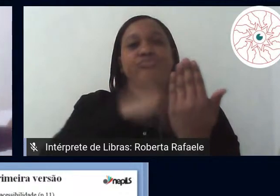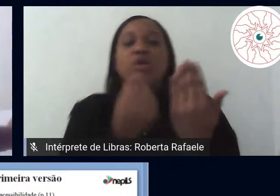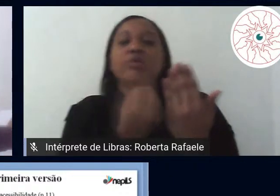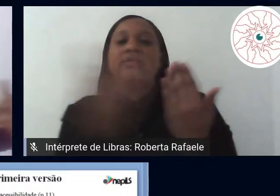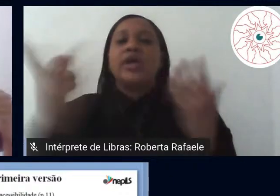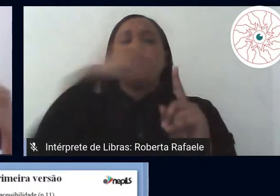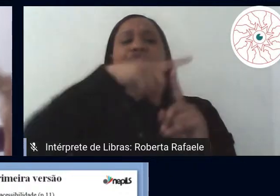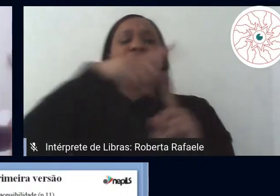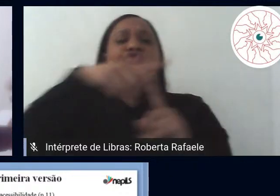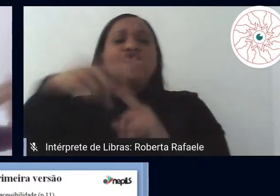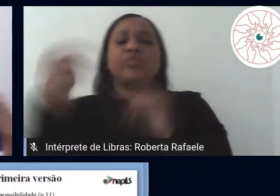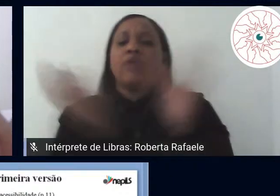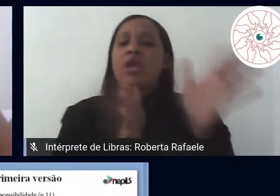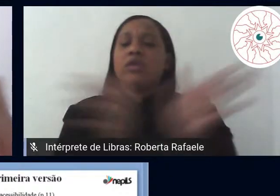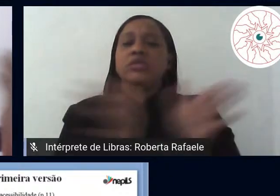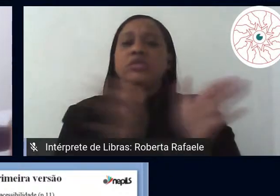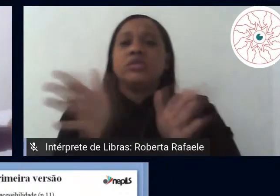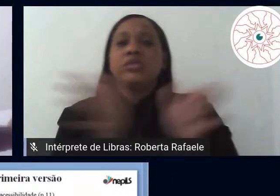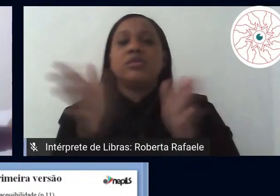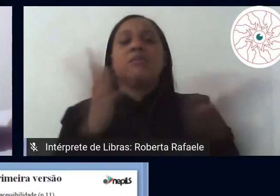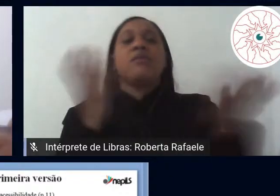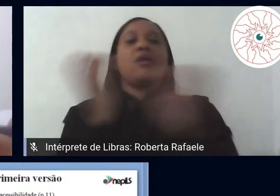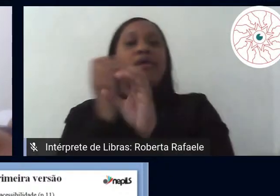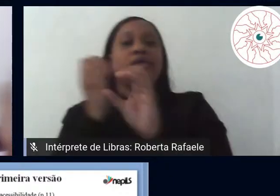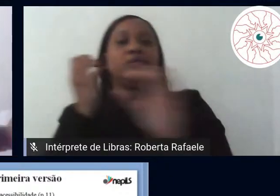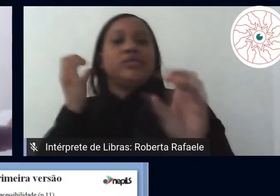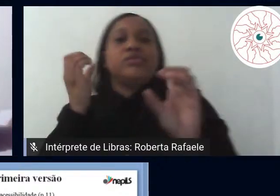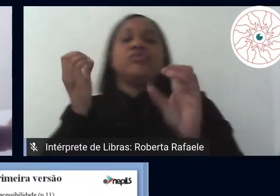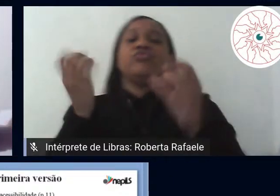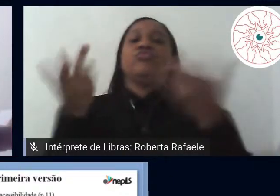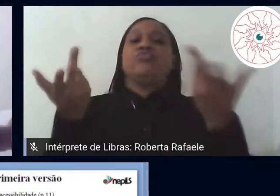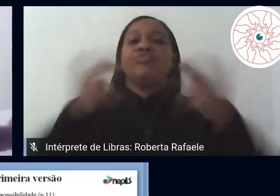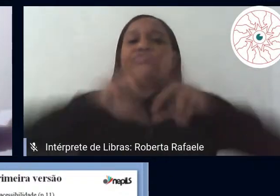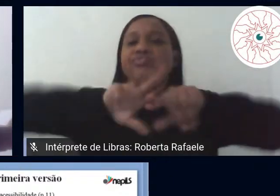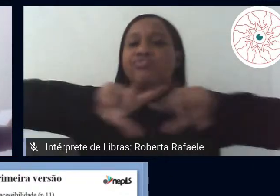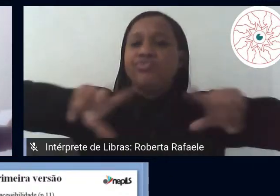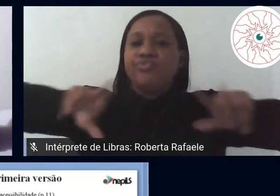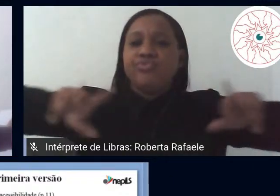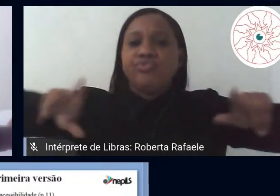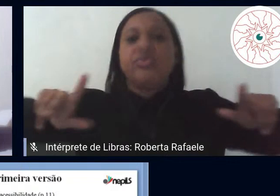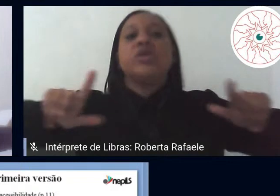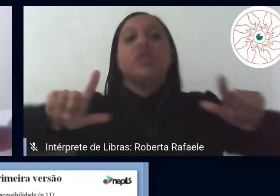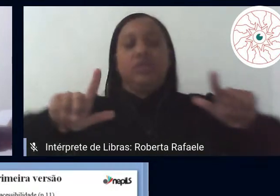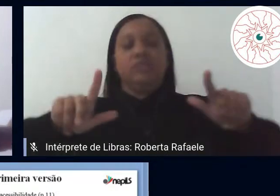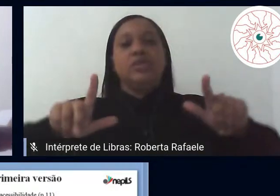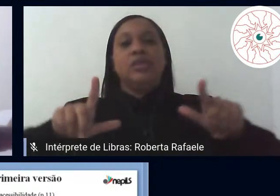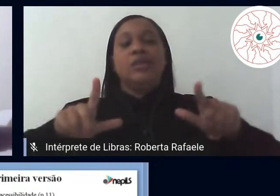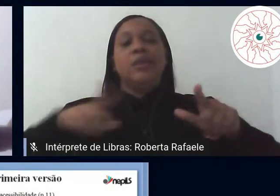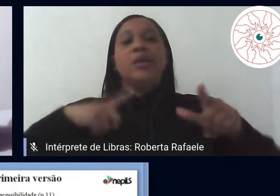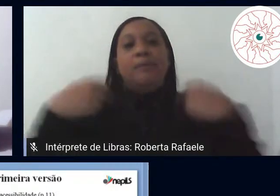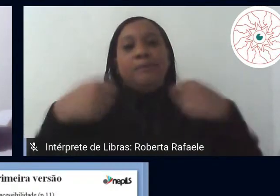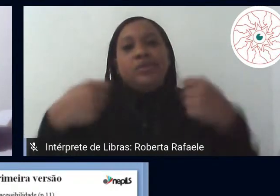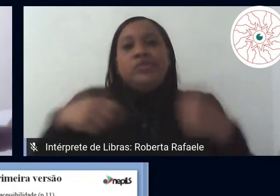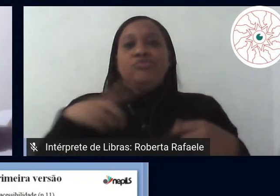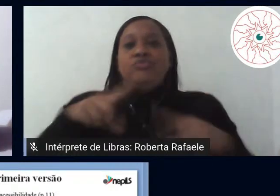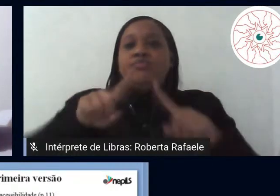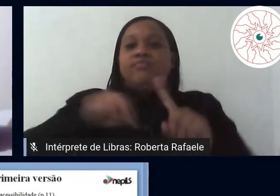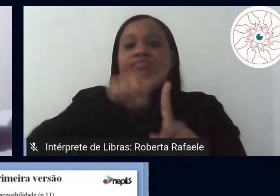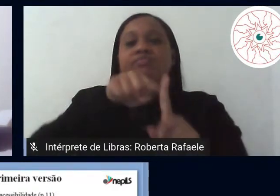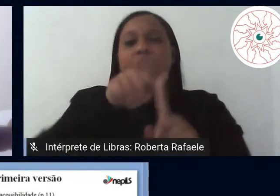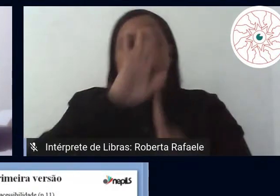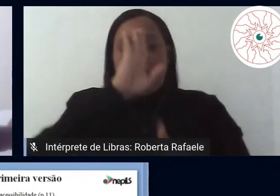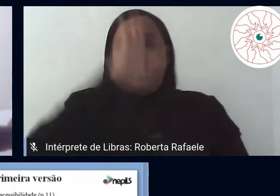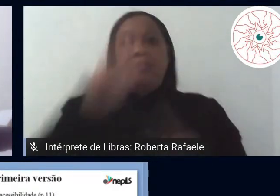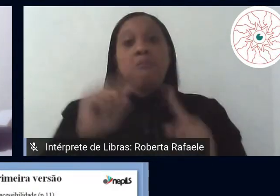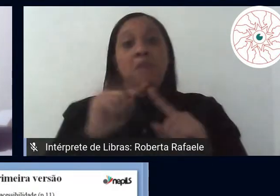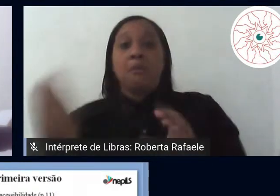eh de acessibilidade, seja arquitetônica, eh, de para diferentes eh necessidades e colocar Libras também.